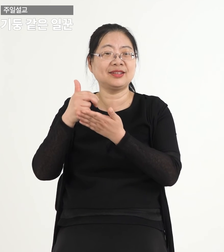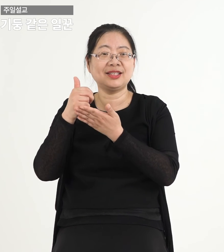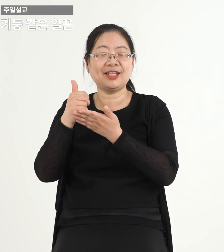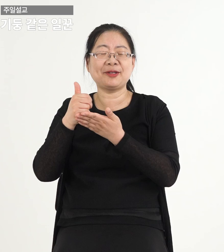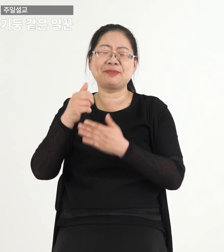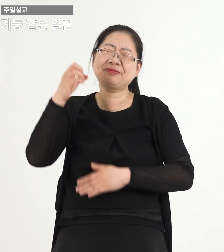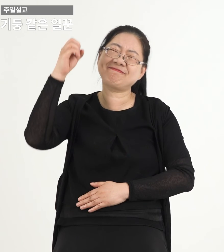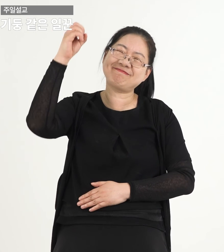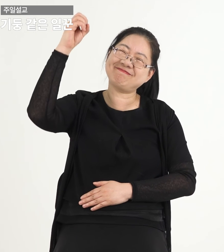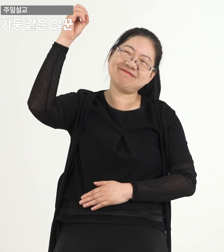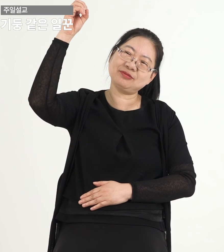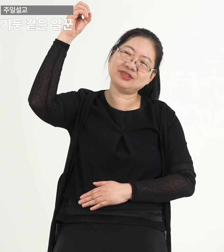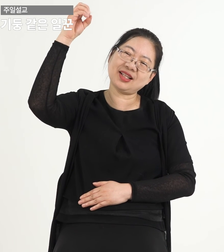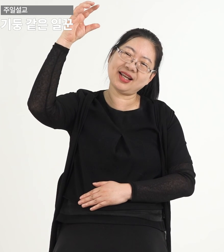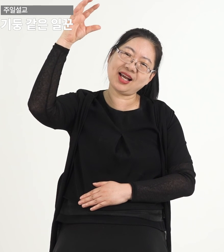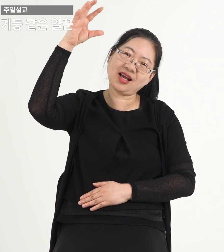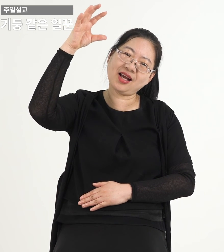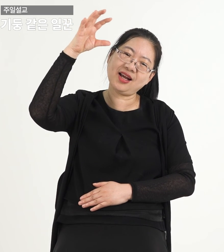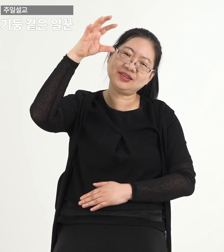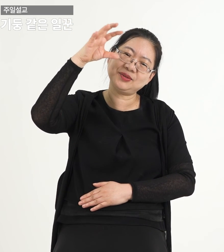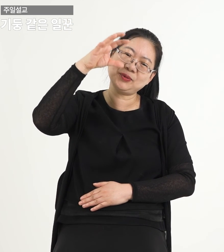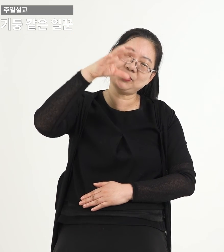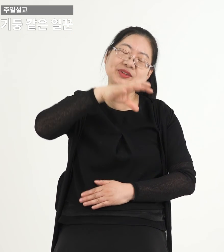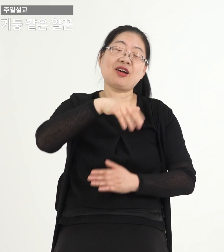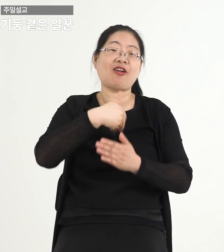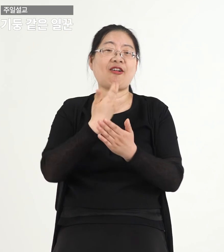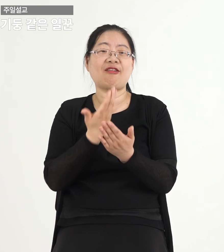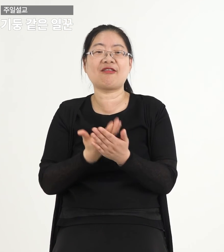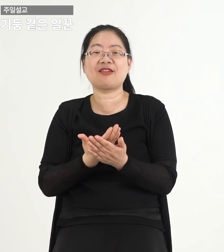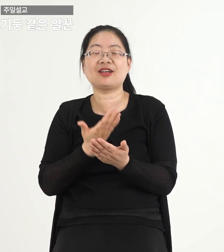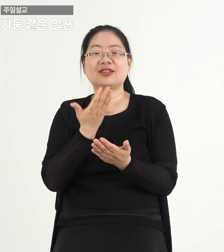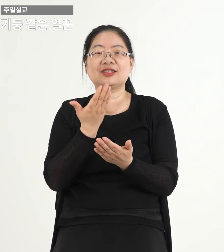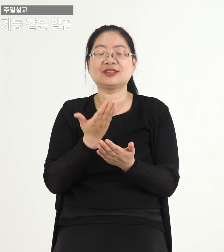주님의 빛 비추게